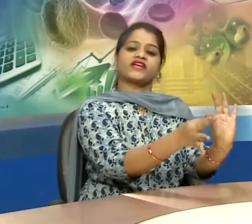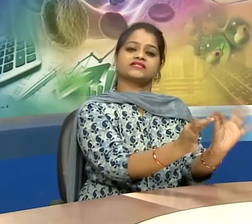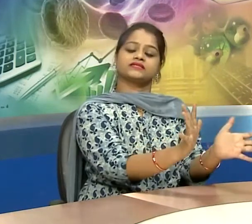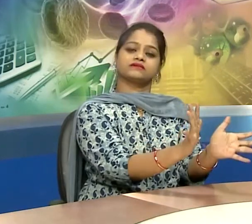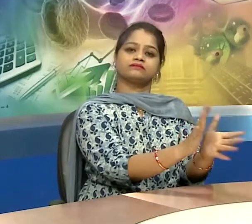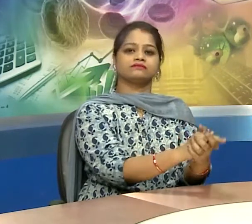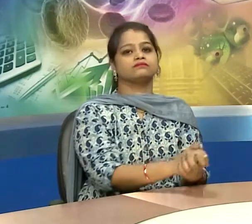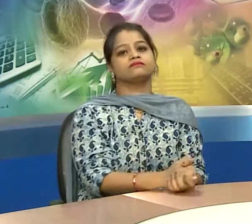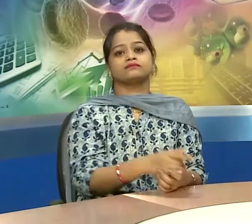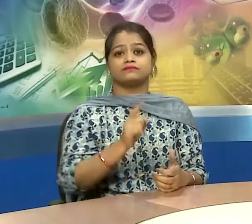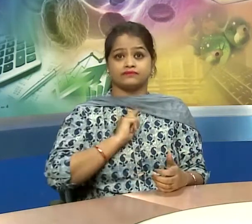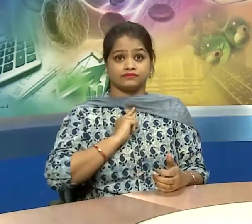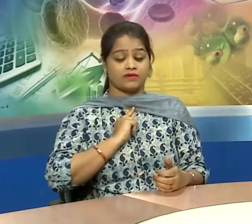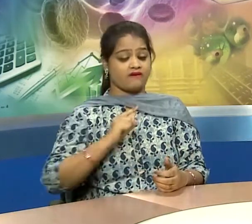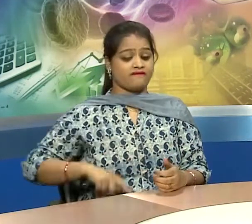अपने सिद्धांतों से मत हिलो।